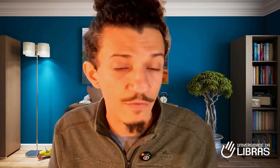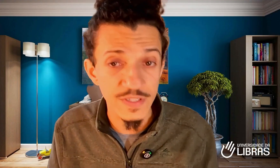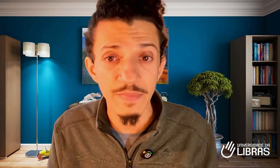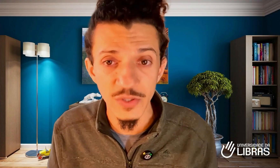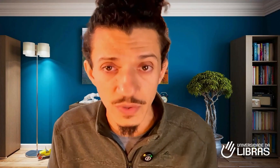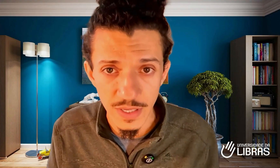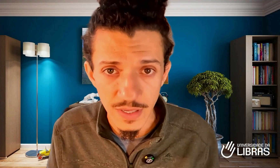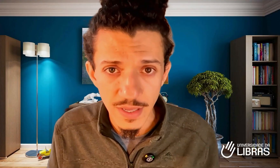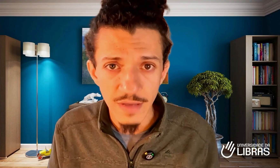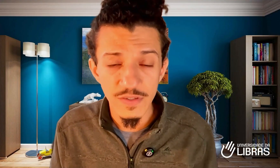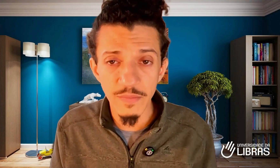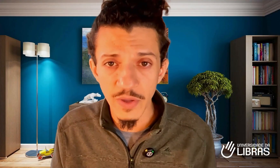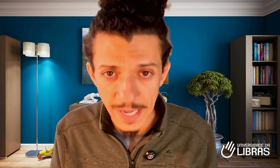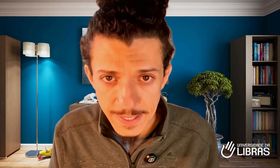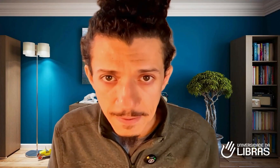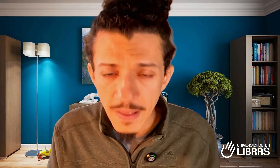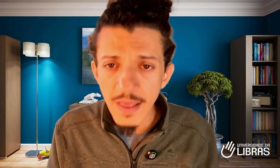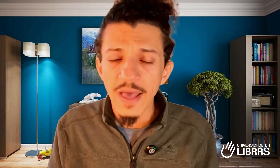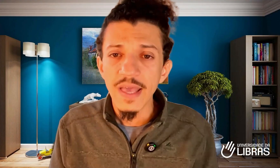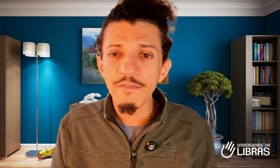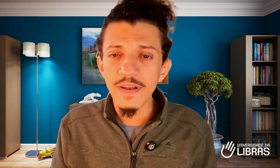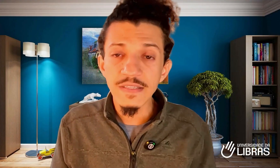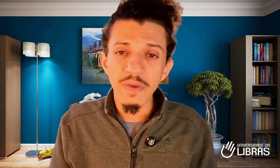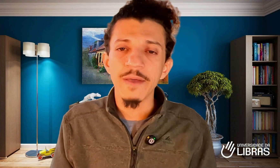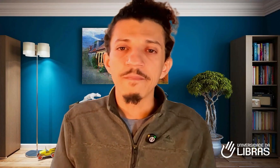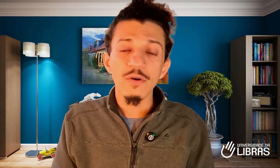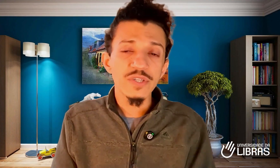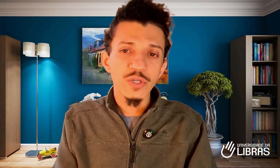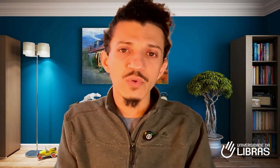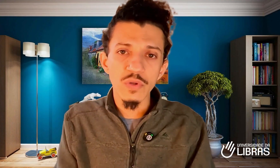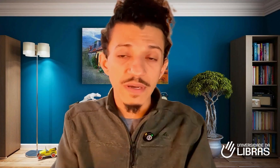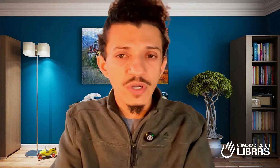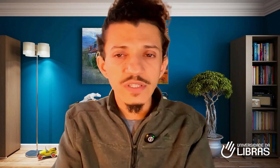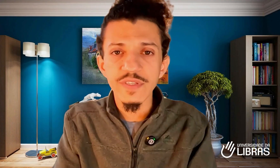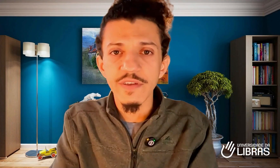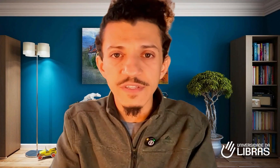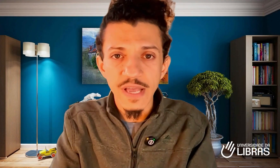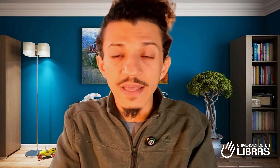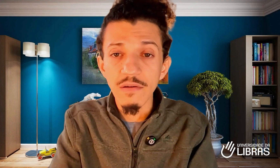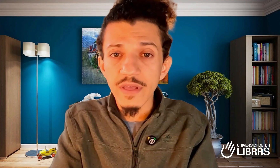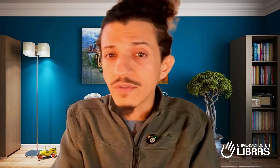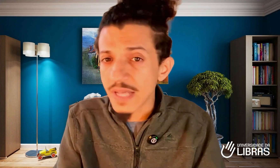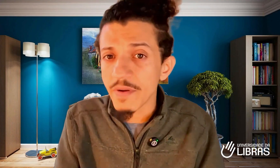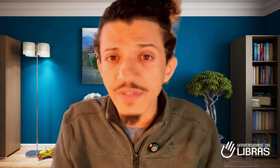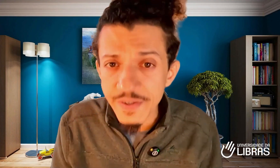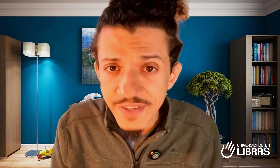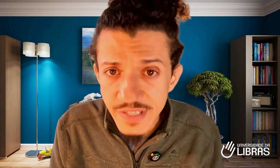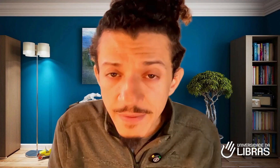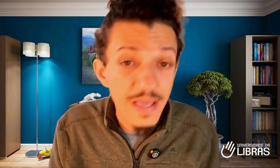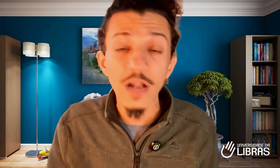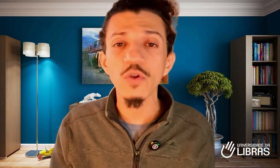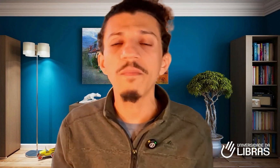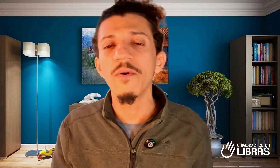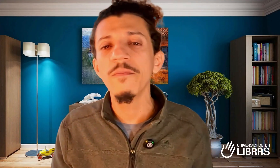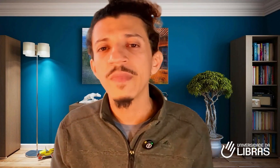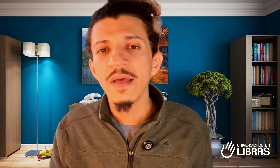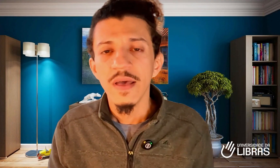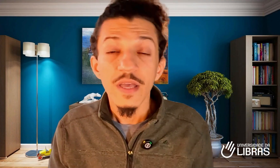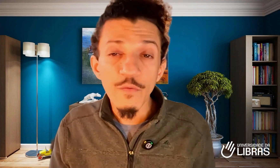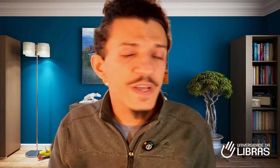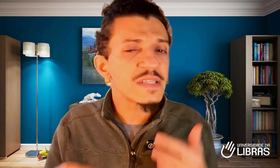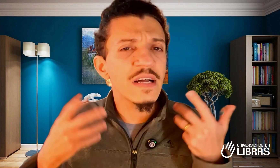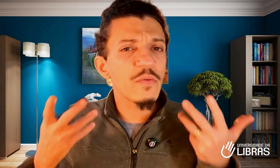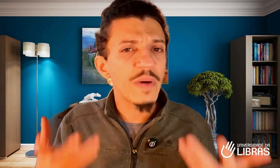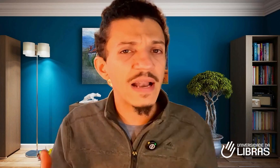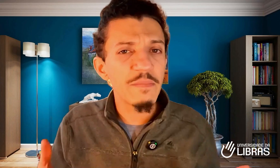Raquel. Você me ajuda? Você me orienta? E eu falei assim, mãe, eu te ajudo, mas só se você fizer aquilo que eu disser para você fazer. E ela topou. E